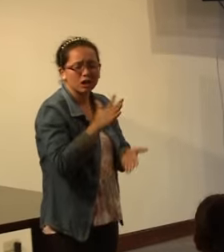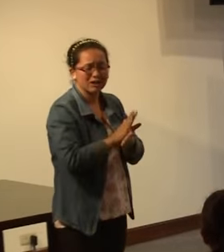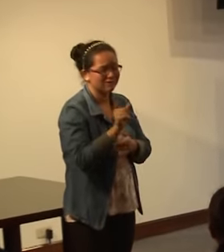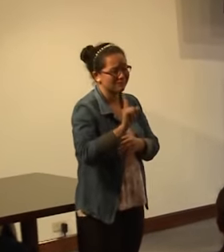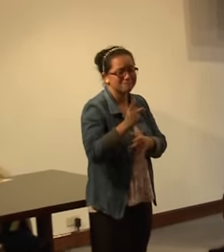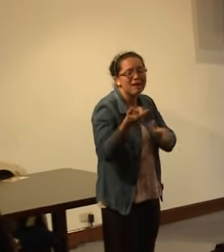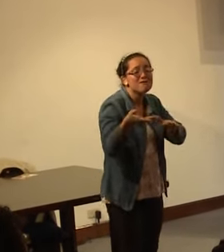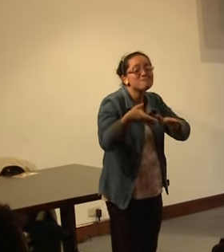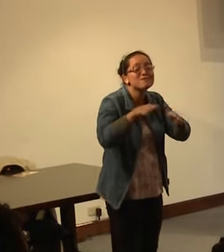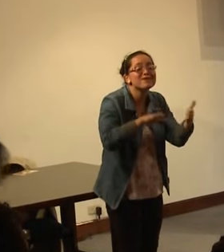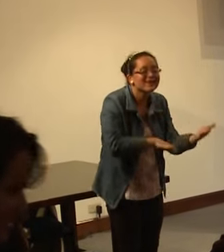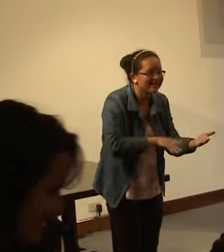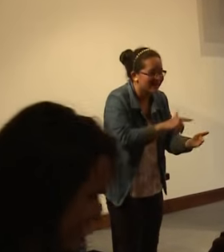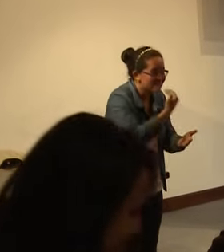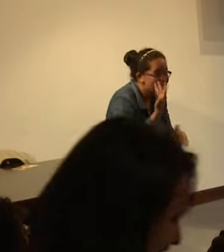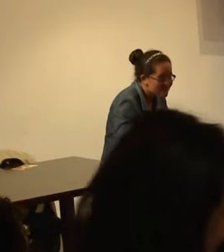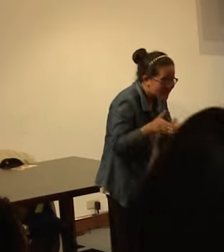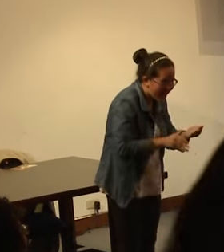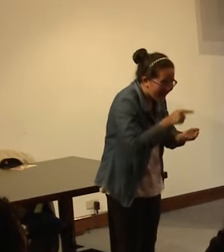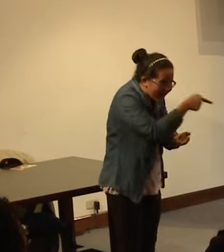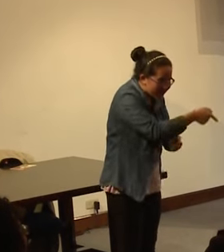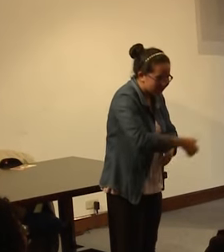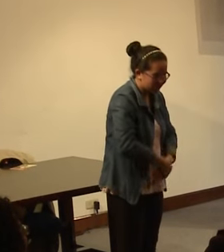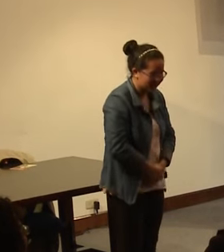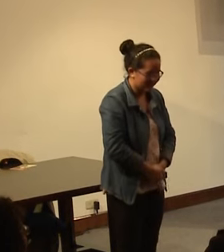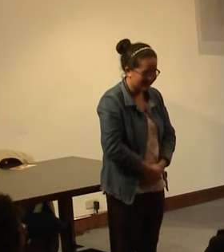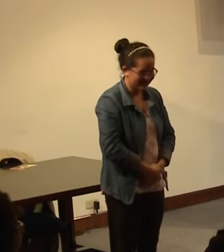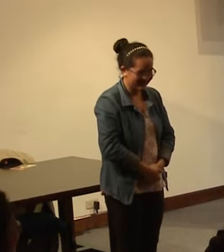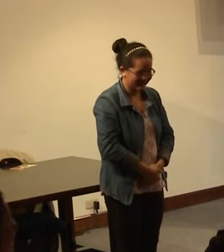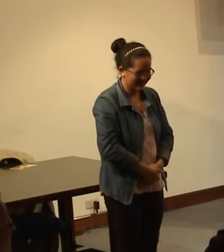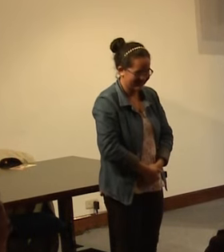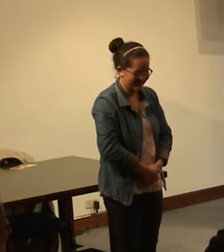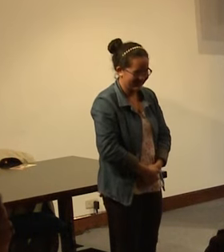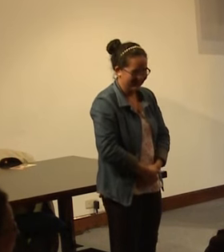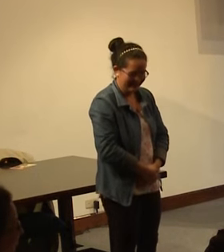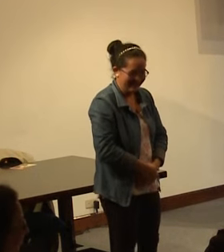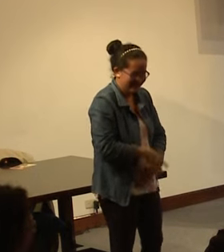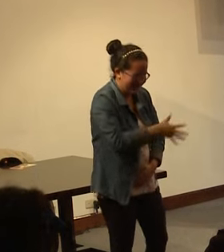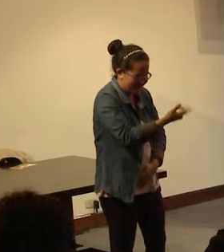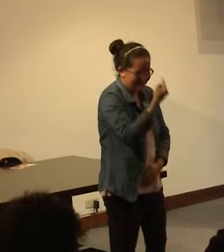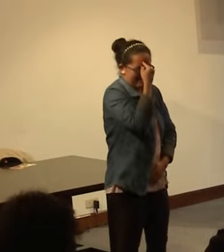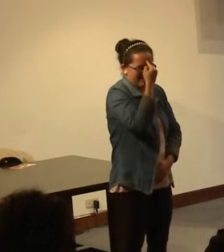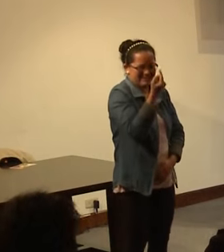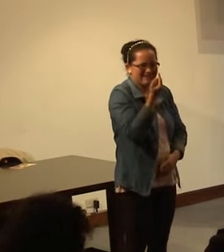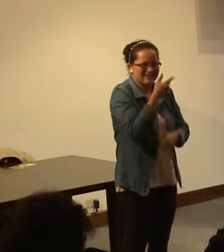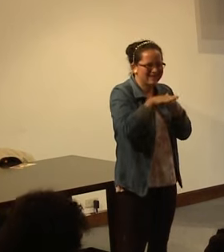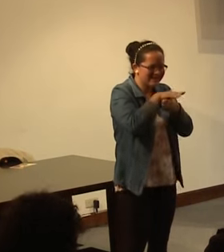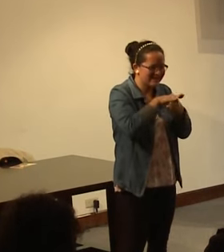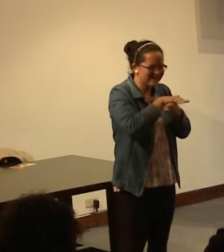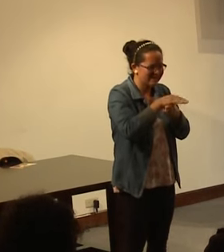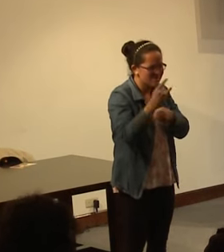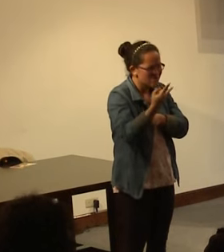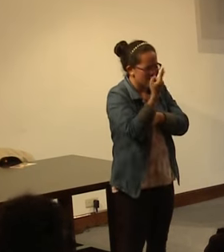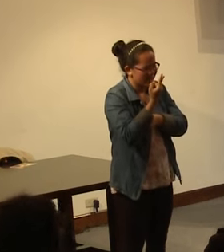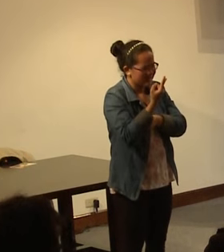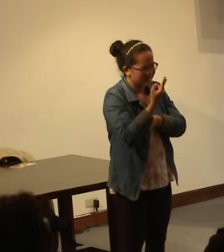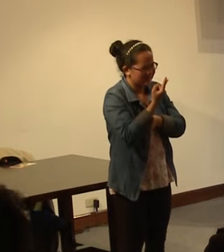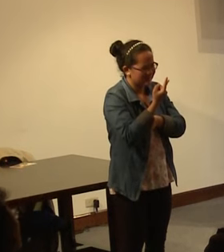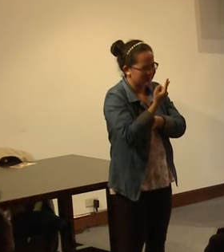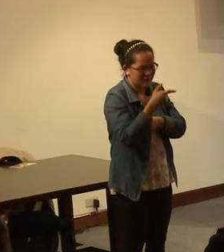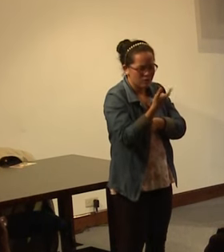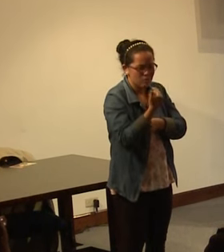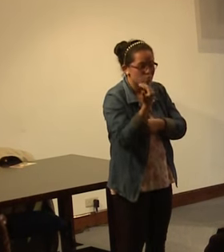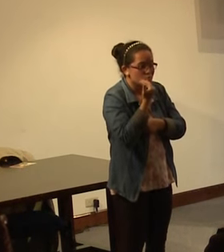ustedes se dan cuenta, la imagen resulta, a ustedes se les ocurre un acontecimiento o una escena más violenta que una